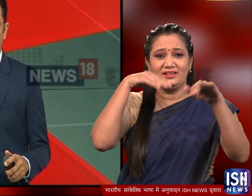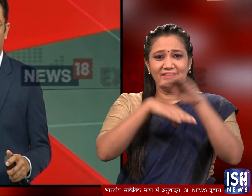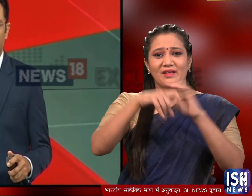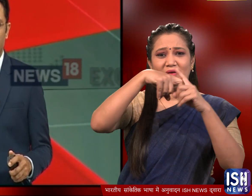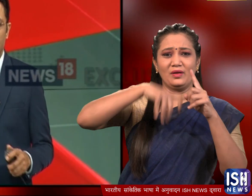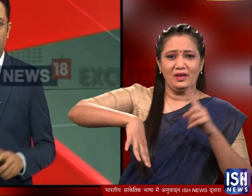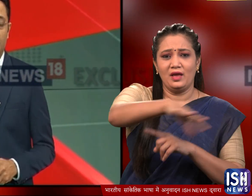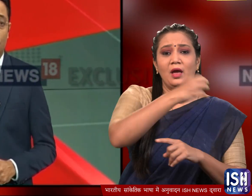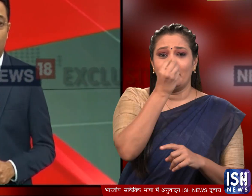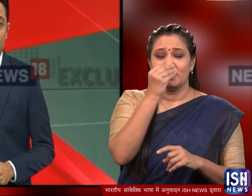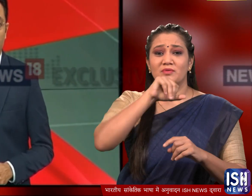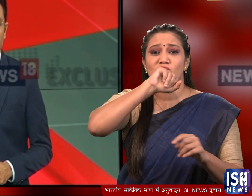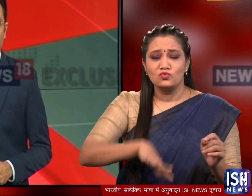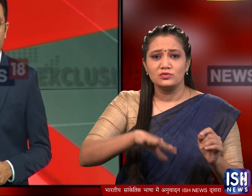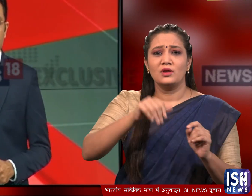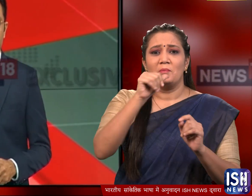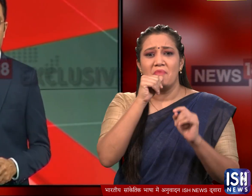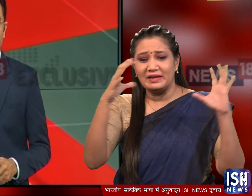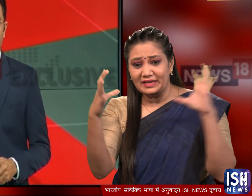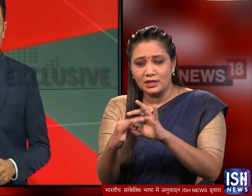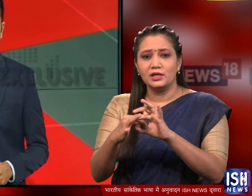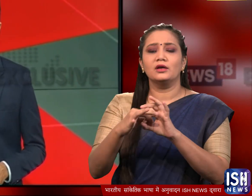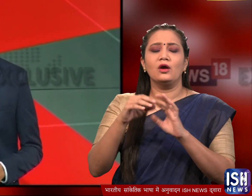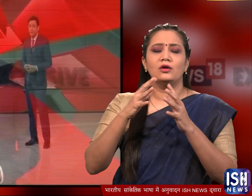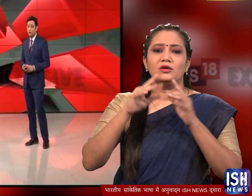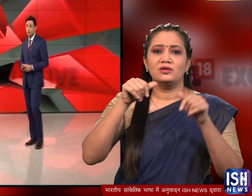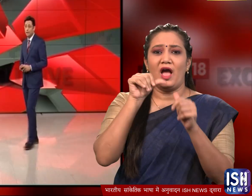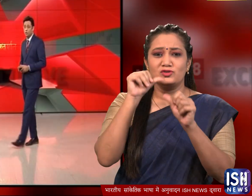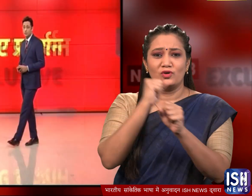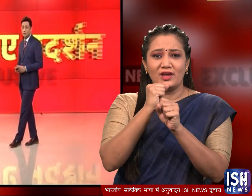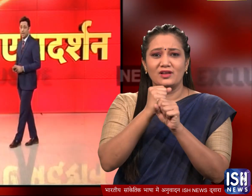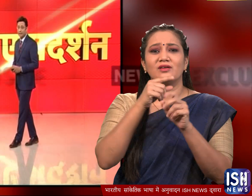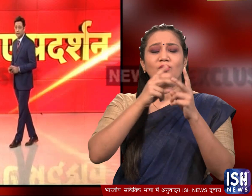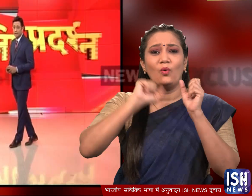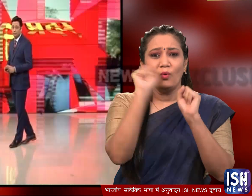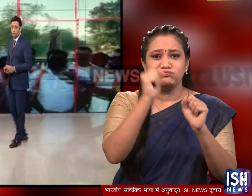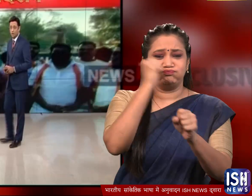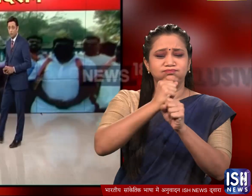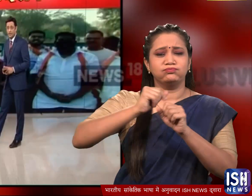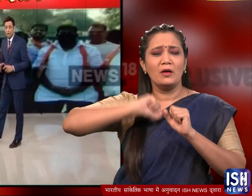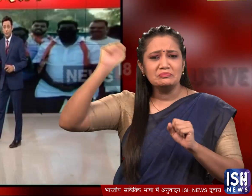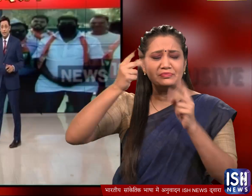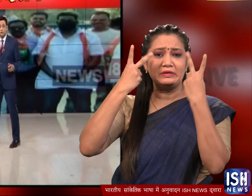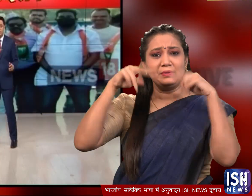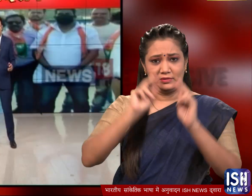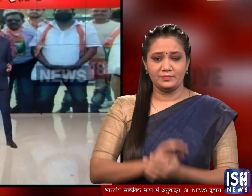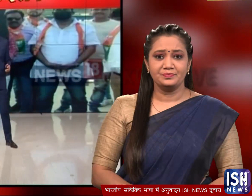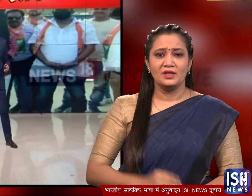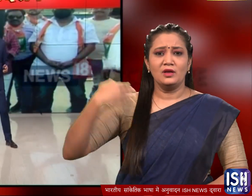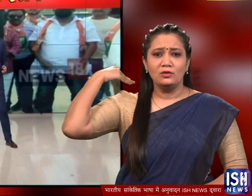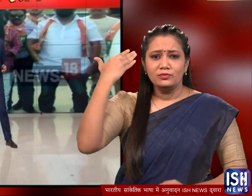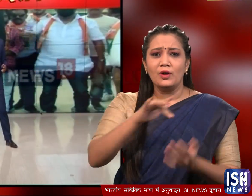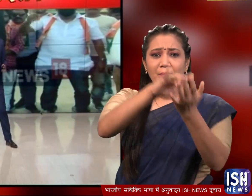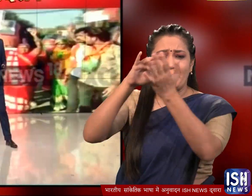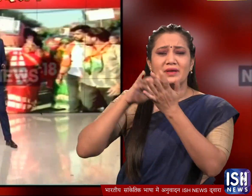राजस्थान के कोटा में बीजेपी युवा मोर्चा ने पानी की समस्या के मुद्दे पर अशोक गहलोत सरकार के खिलाफ मोर्चा खोल दिया। आरोप है कि पिछले 3 महीने